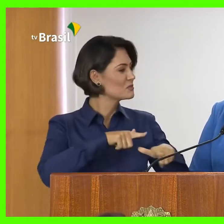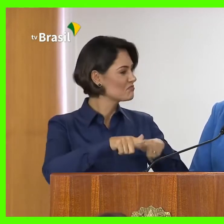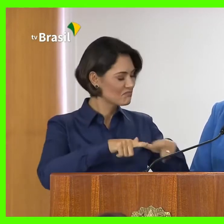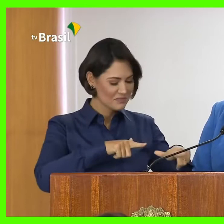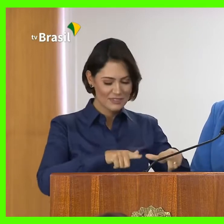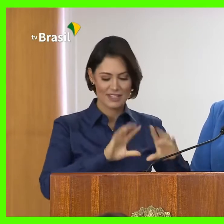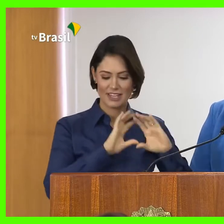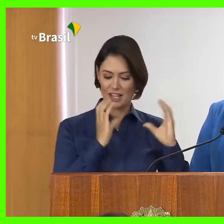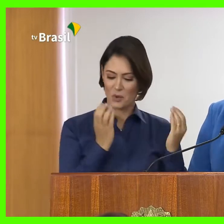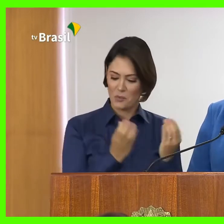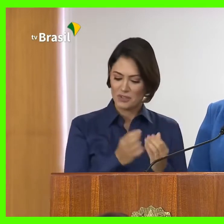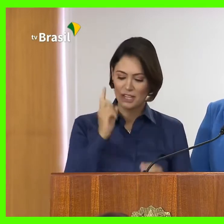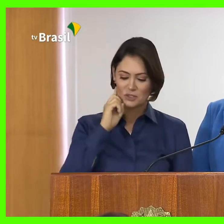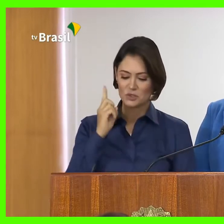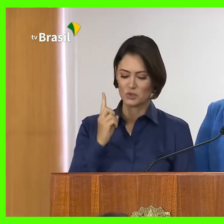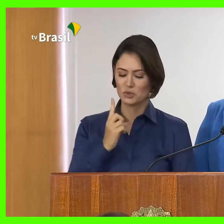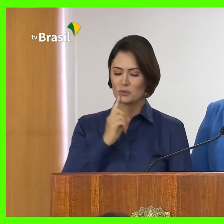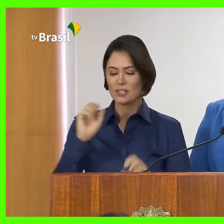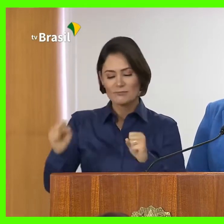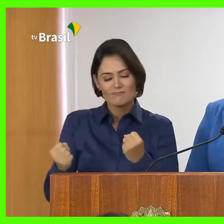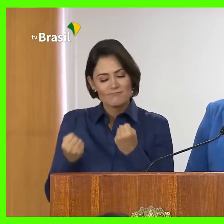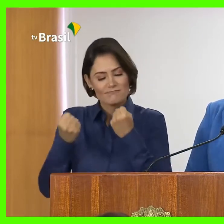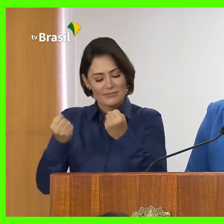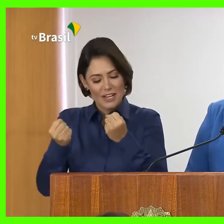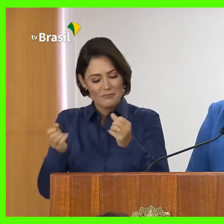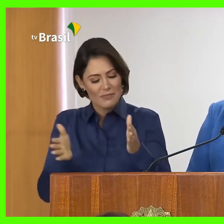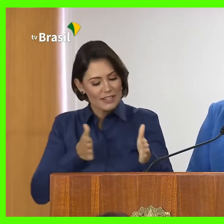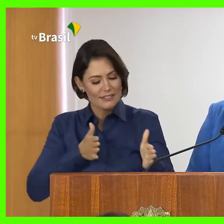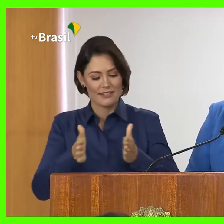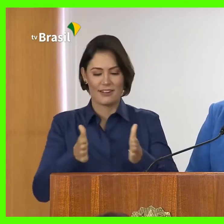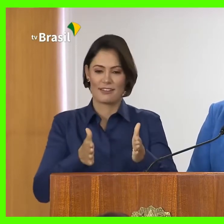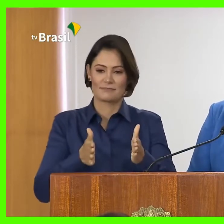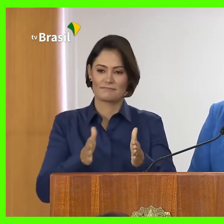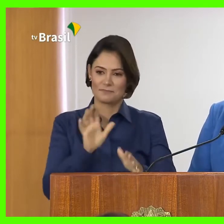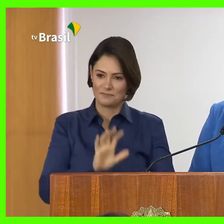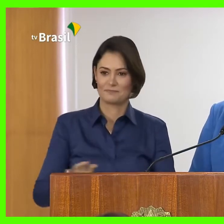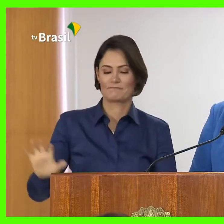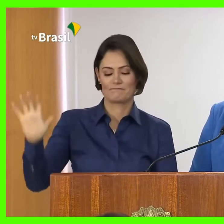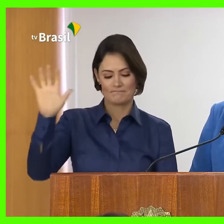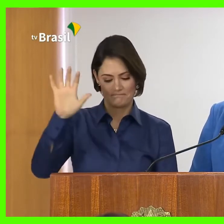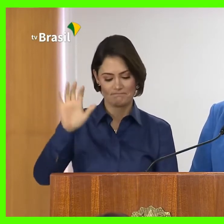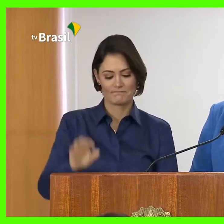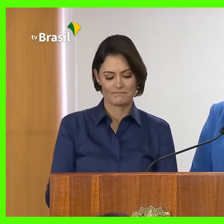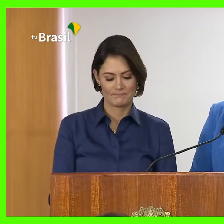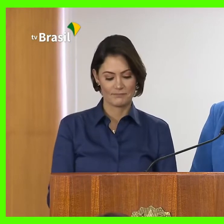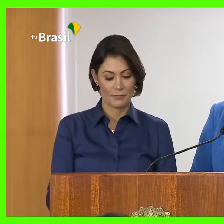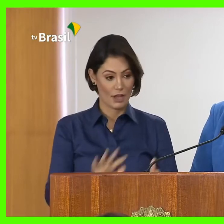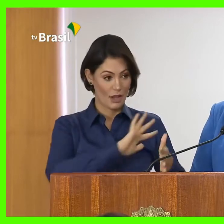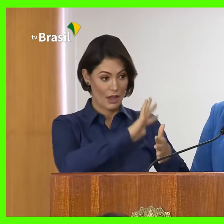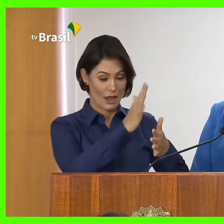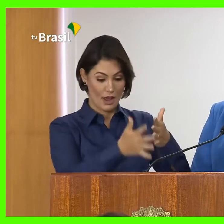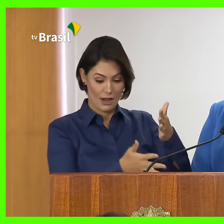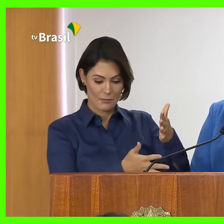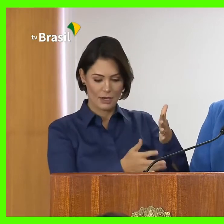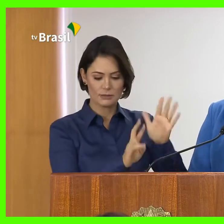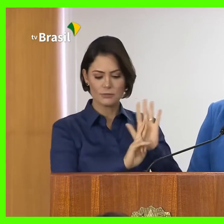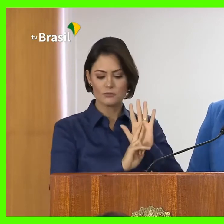pelo reconhecimento do ofício e do seu esforço e serviço pela acessibilidade nacional. A